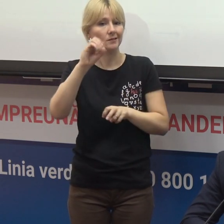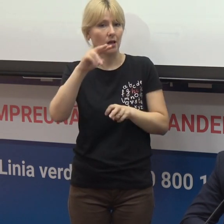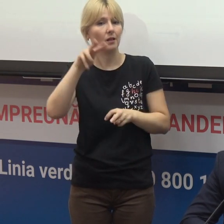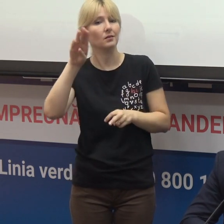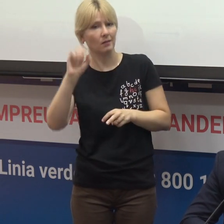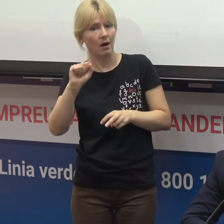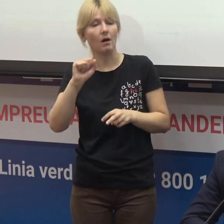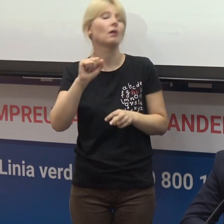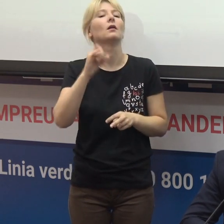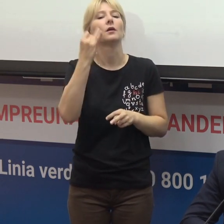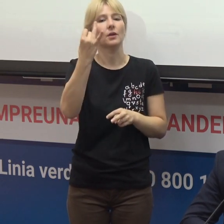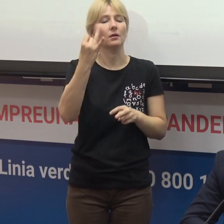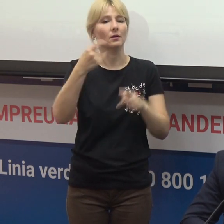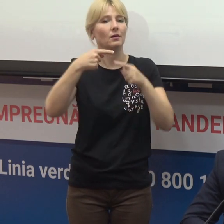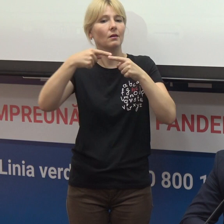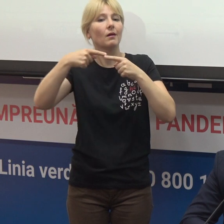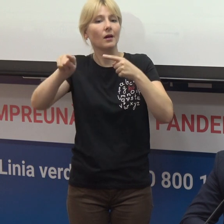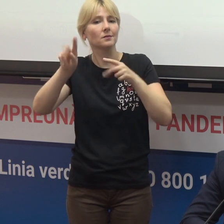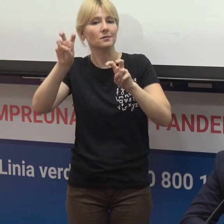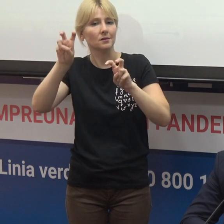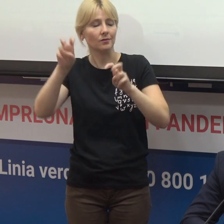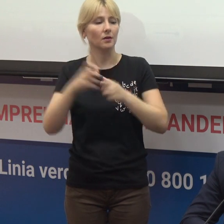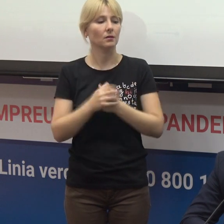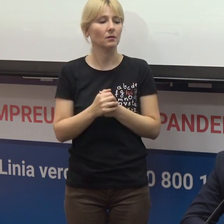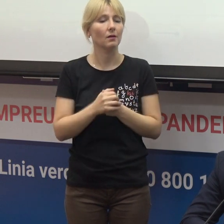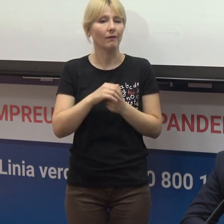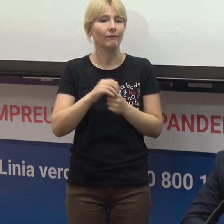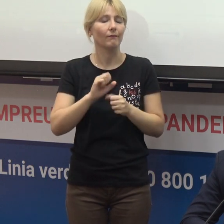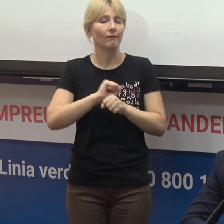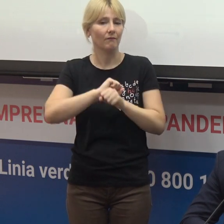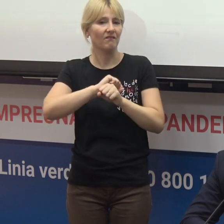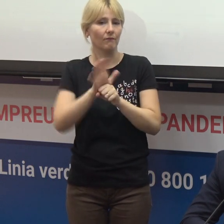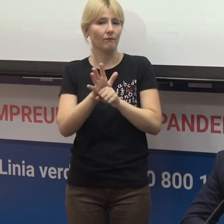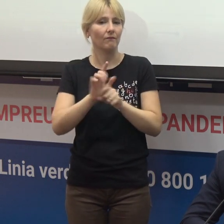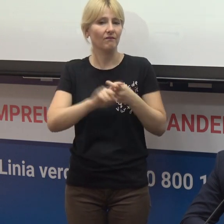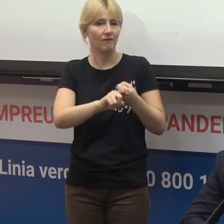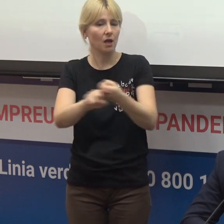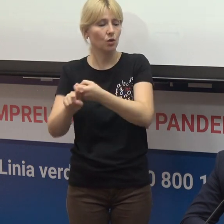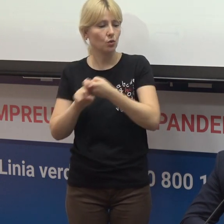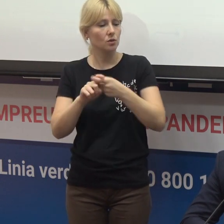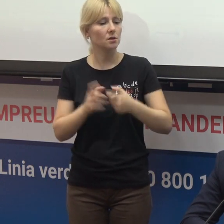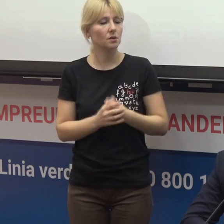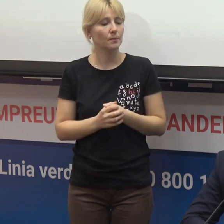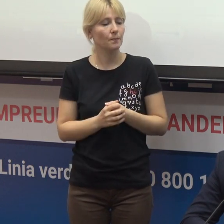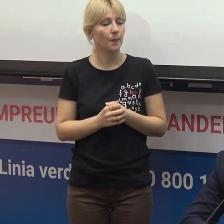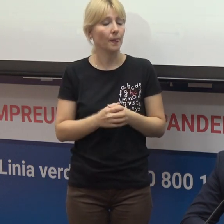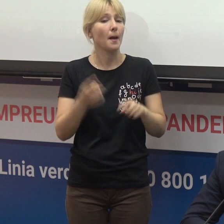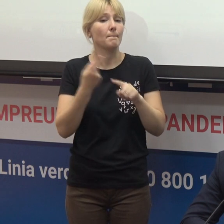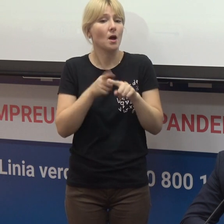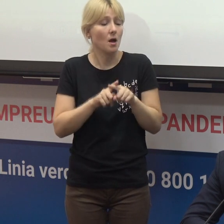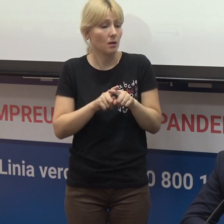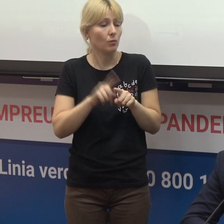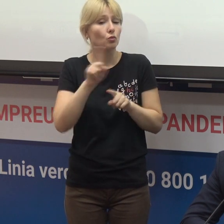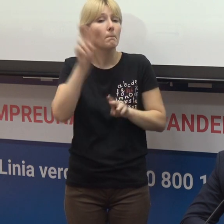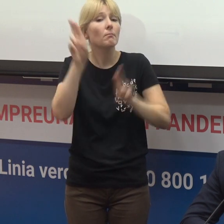a tipurilor noi de virus. Deci, practic, ca măsuri